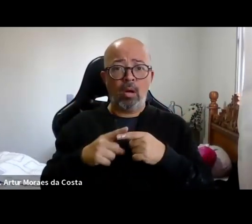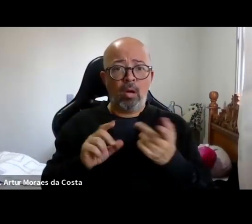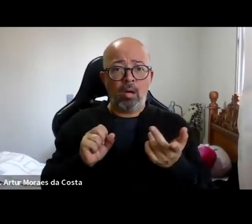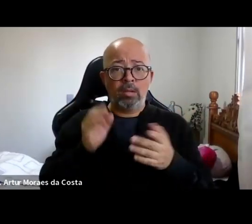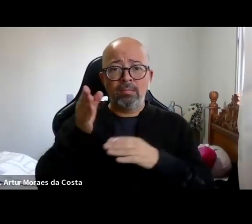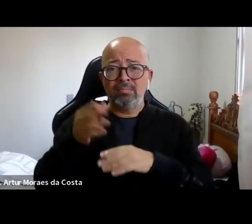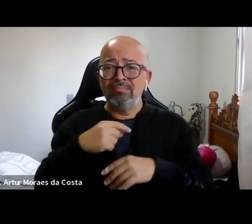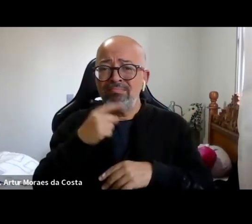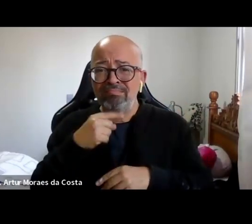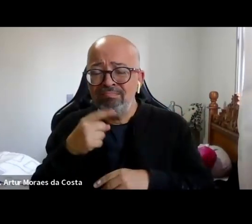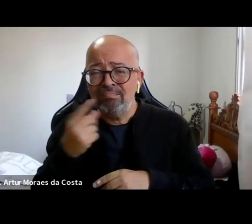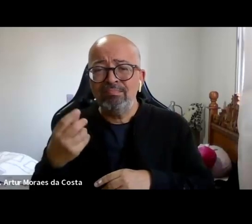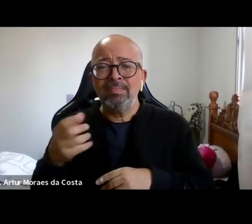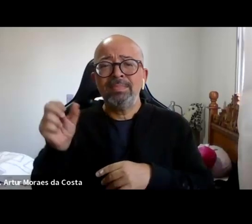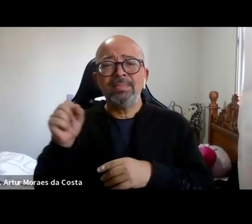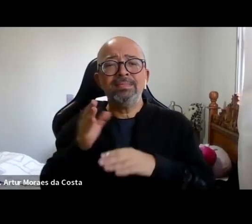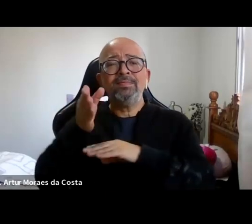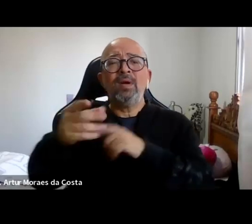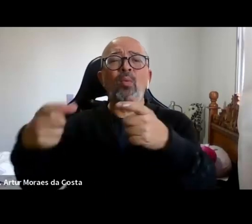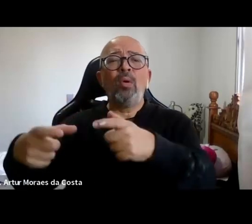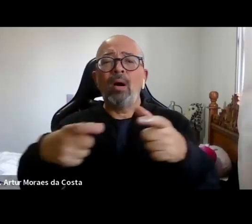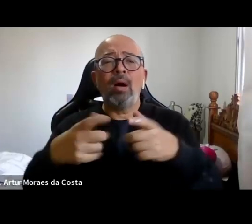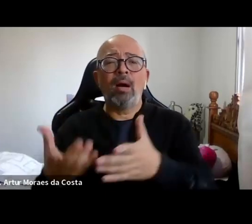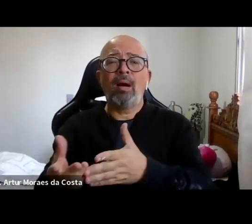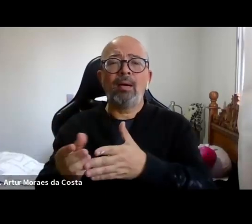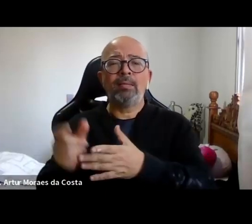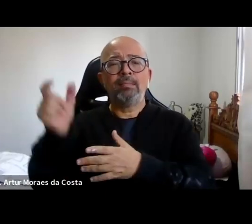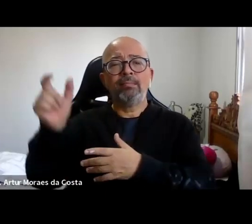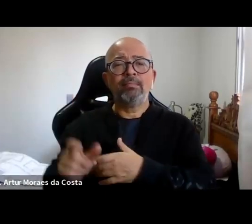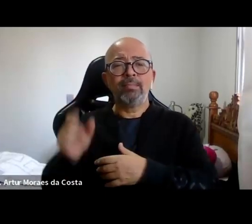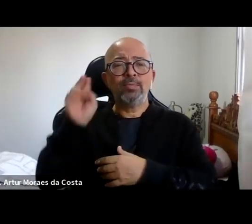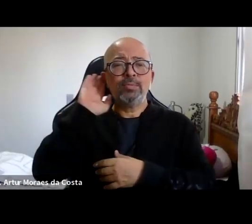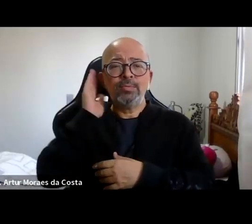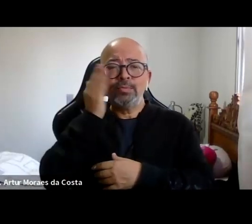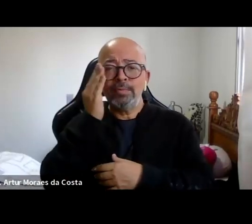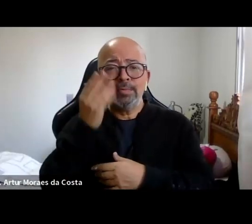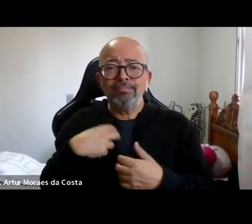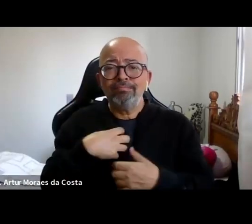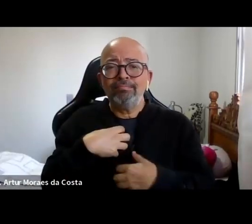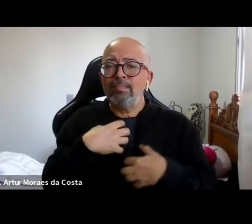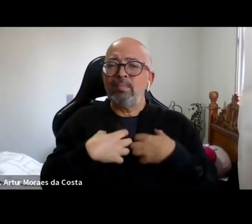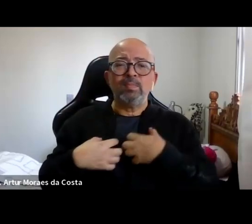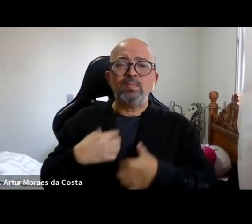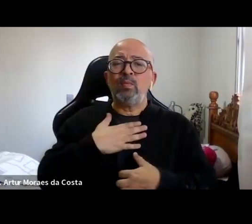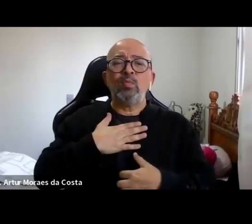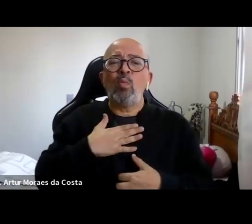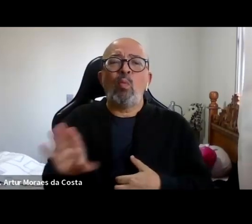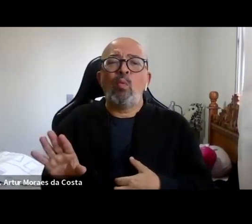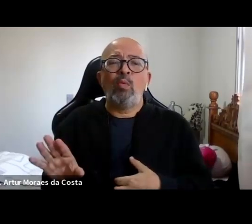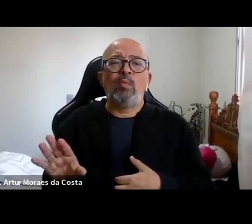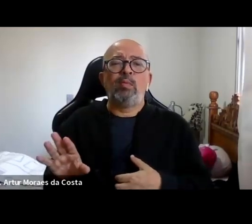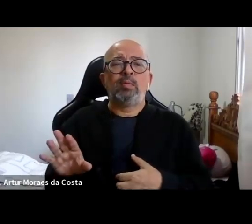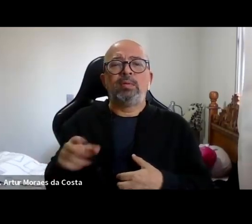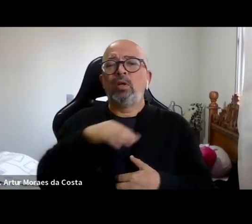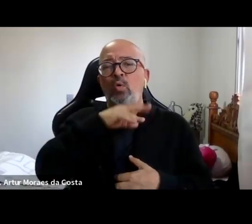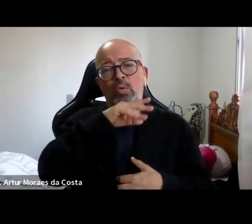preparados para asumir el reto de acompañar a personas sordociegas en contextos que no